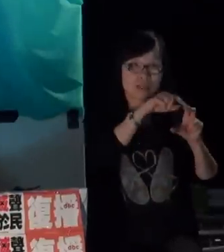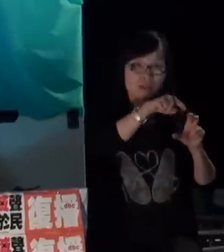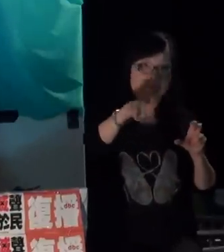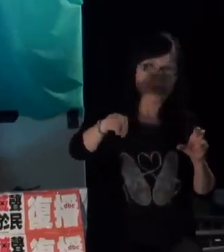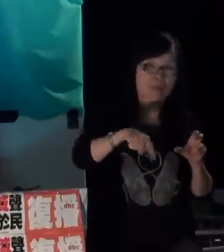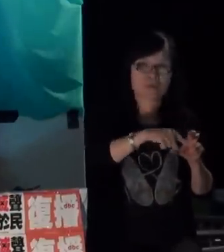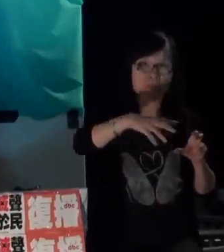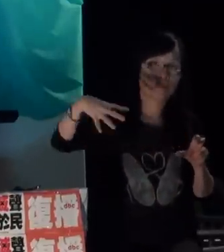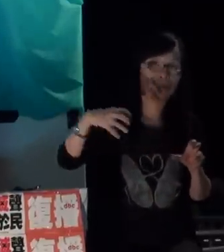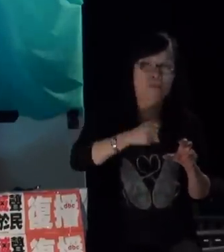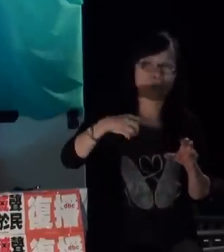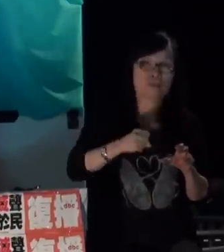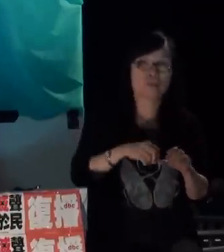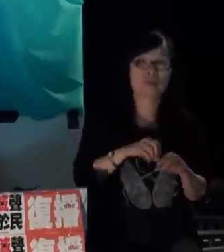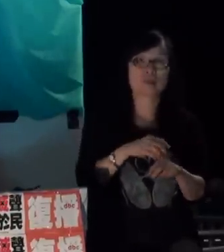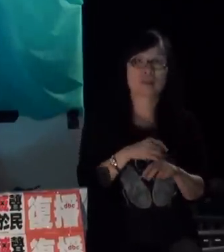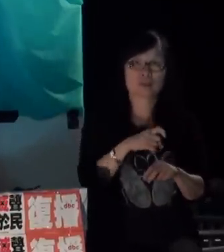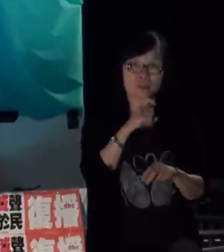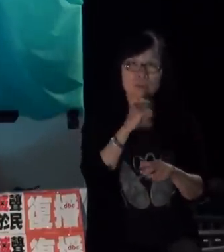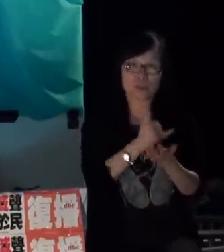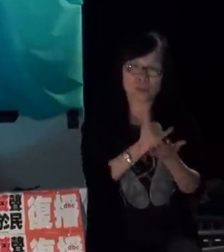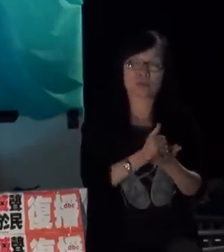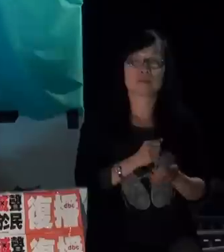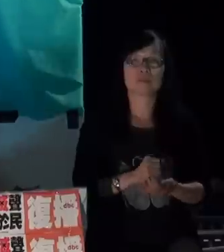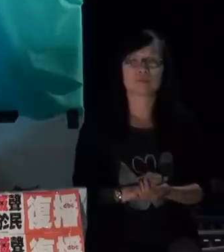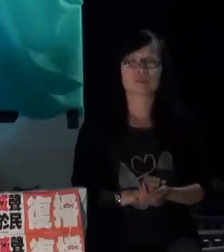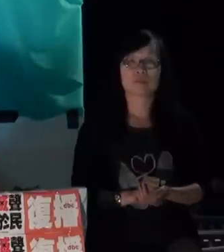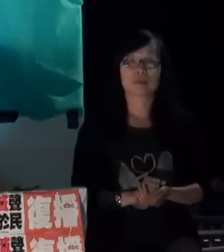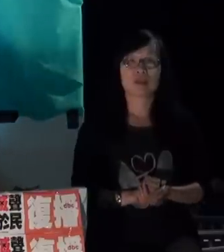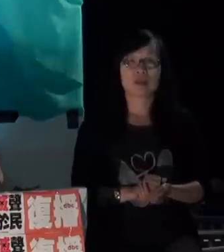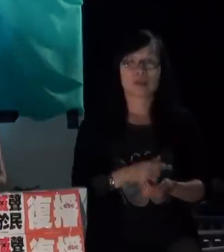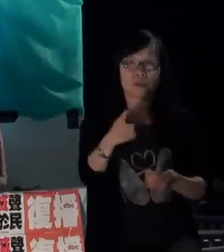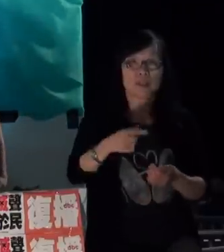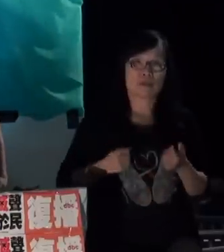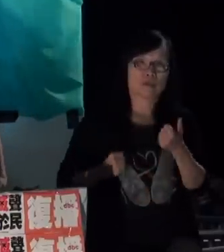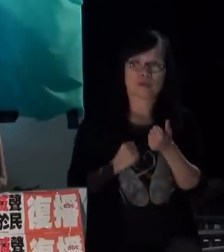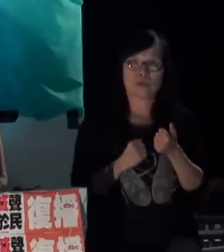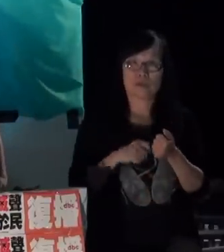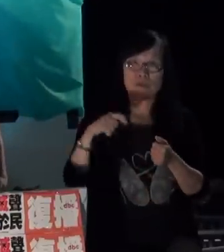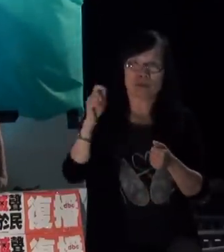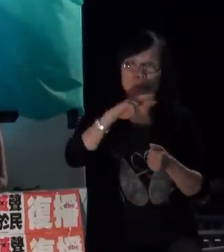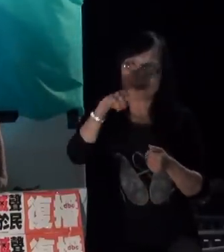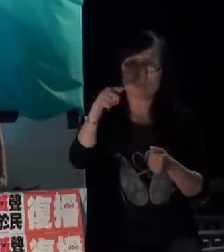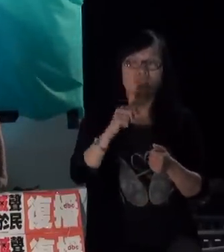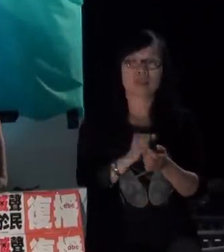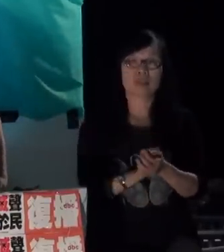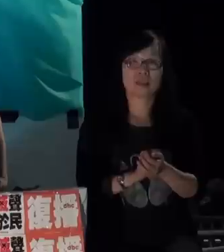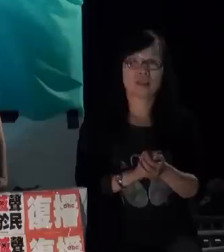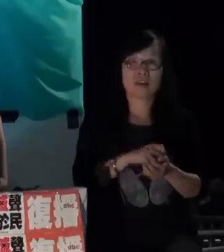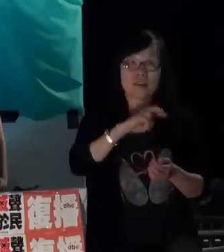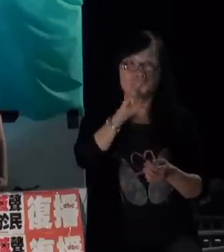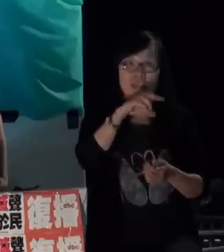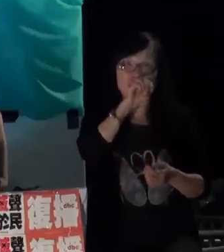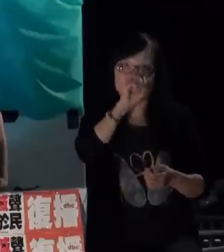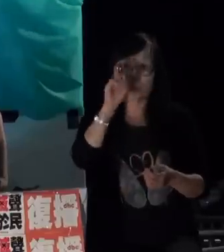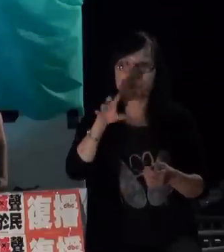威，仲未散嘅時候，去鞭撻呢一班嘅保皇黨，嗱嗱聲去做咗嘢